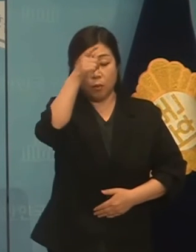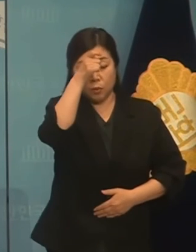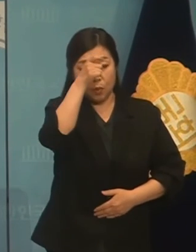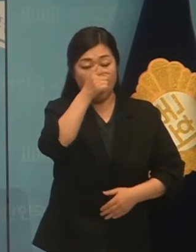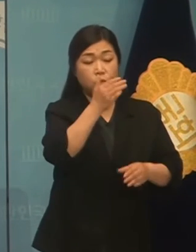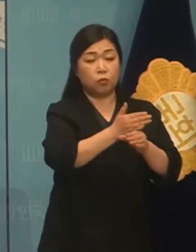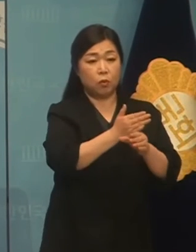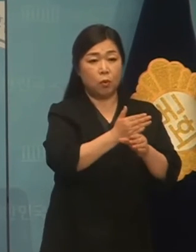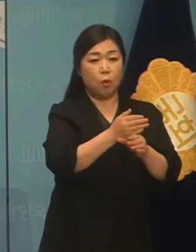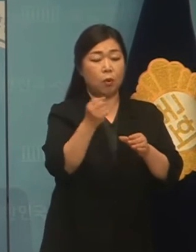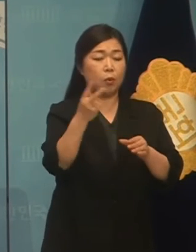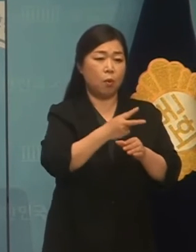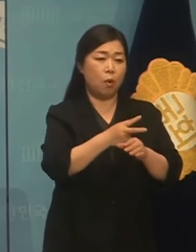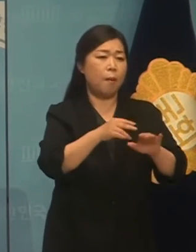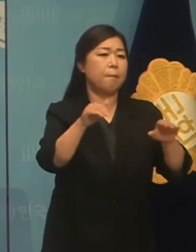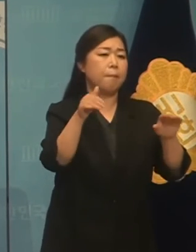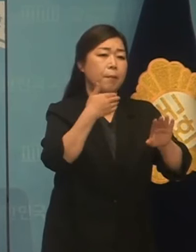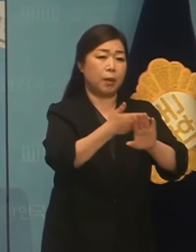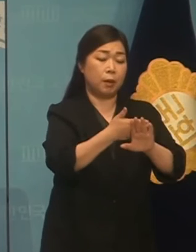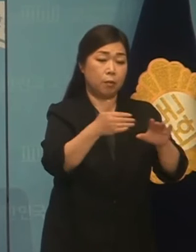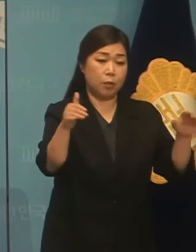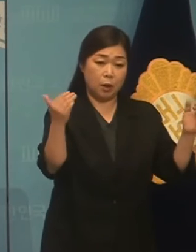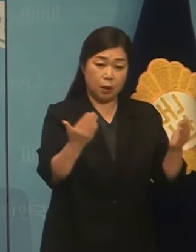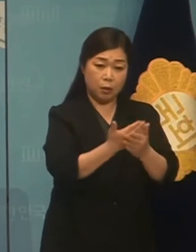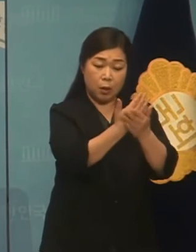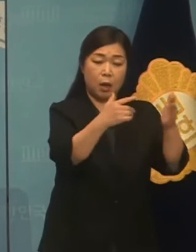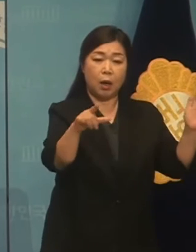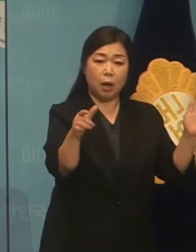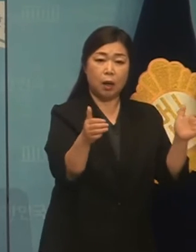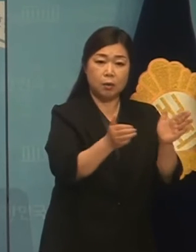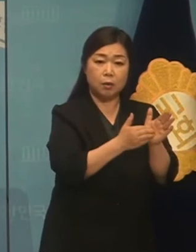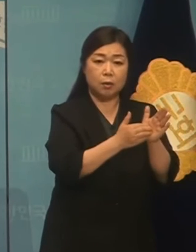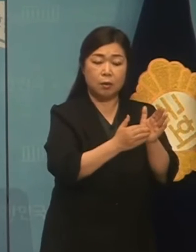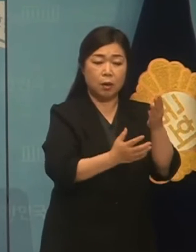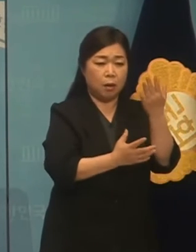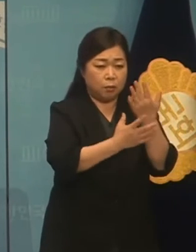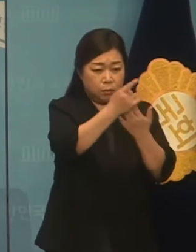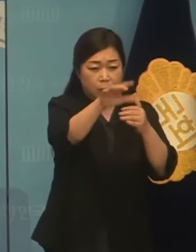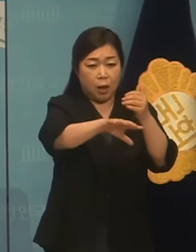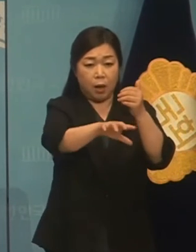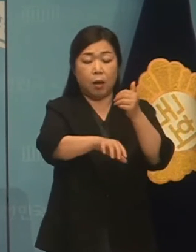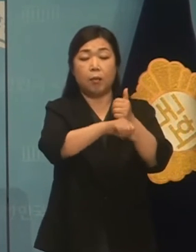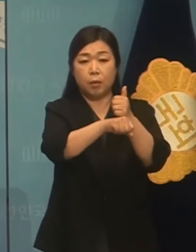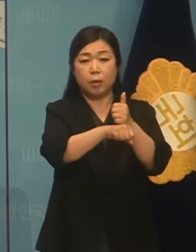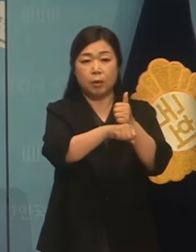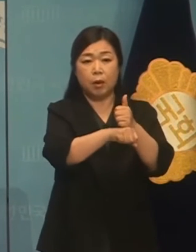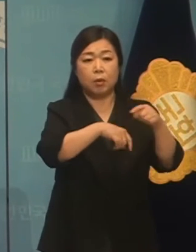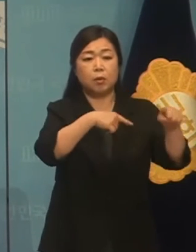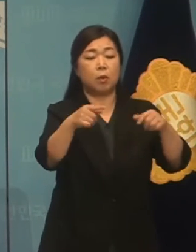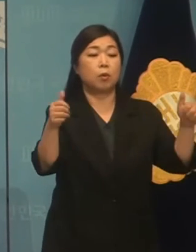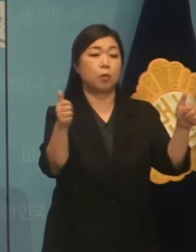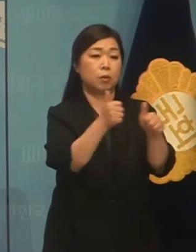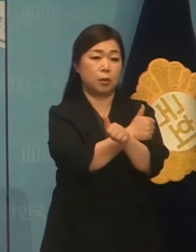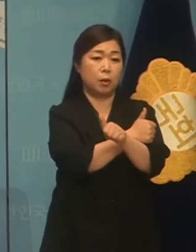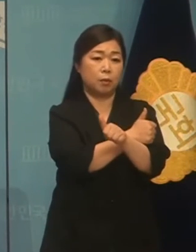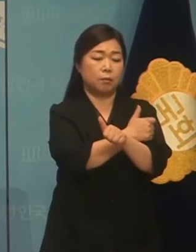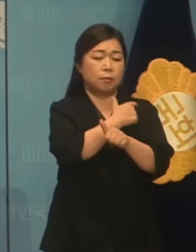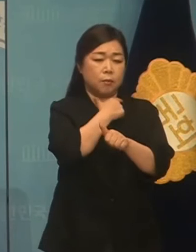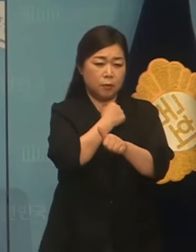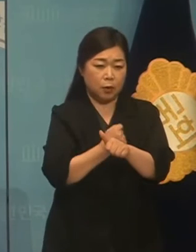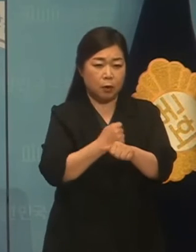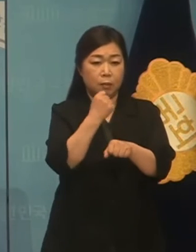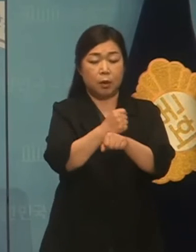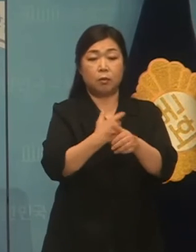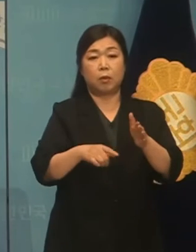보수와 중도, 반문, 진보까지 하나의 기치 아래 대동단결시켜서 정권교체의 수건을 이루어야 하는